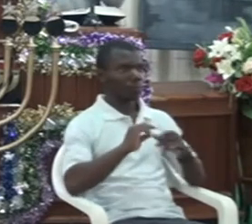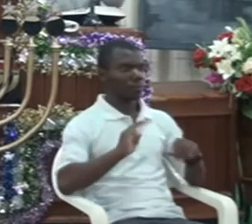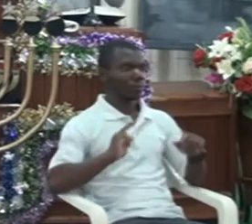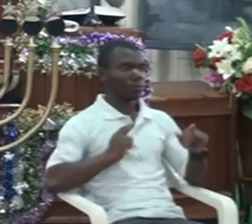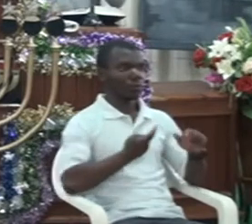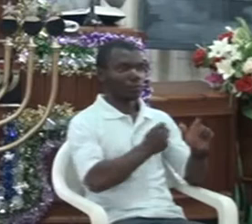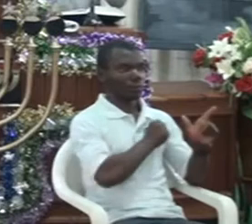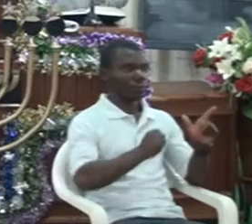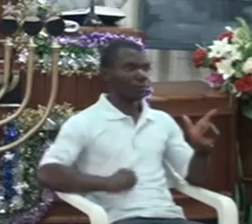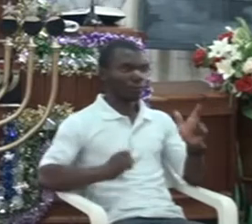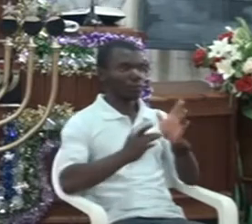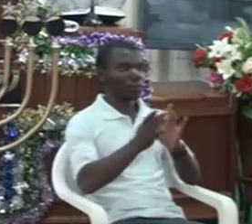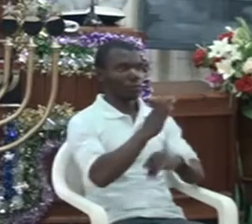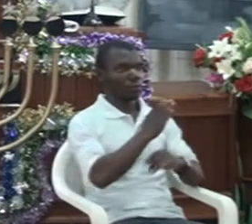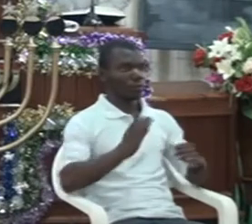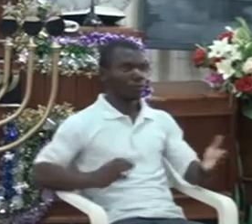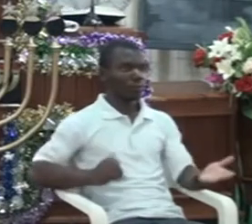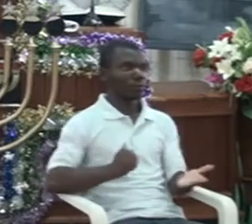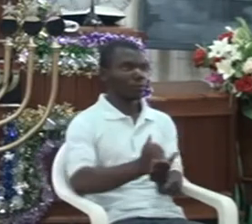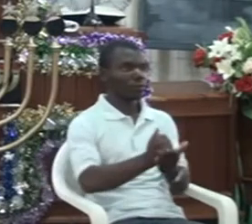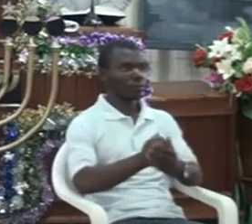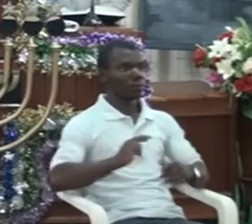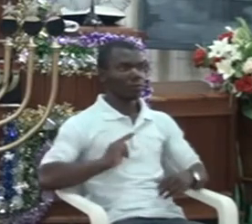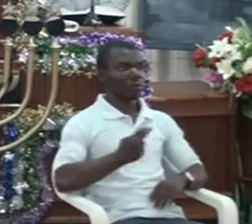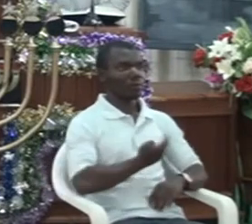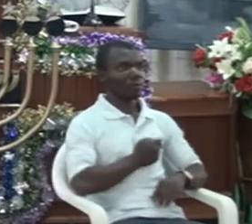de la bouche de notre Seigneur Jésus-Christ. Amen. Amen.